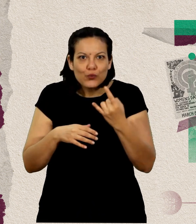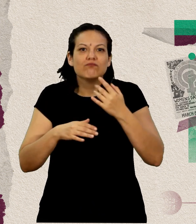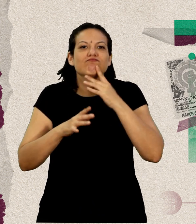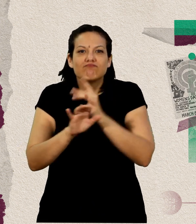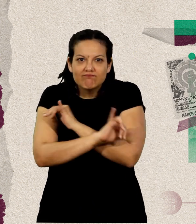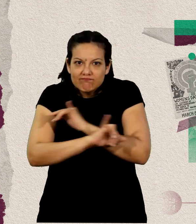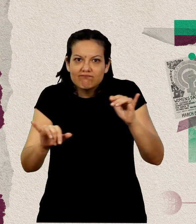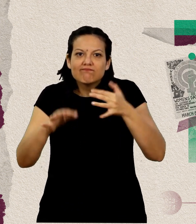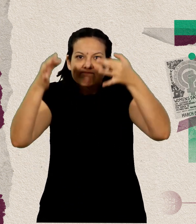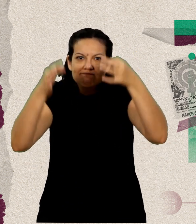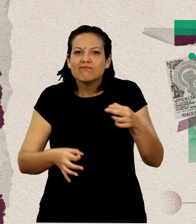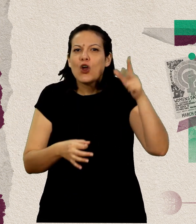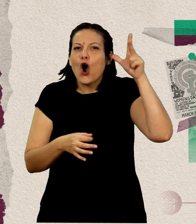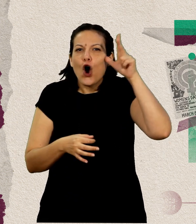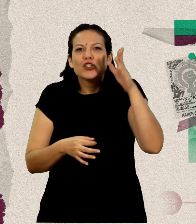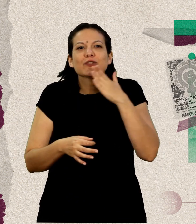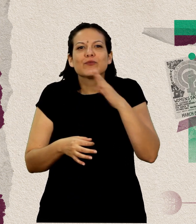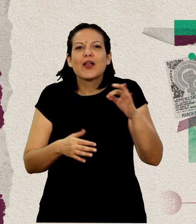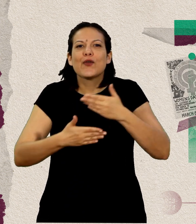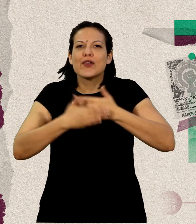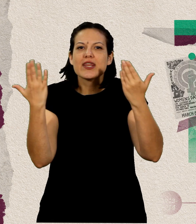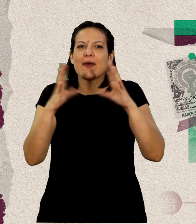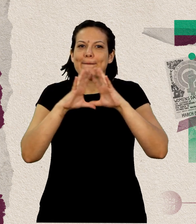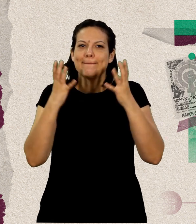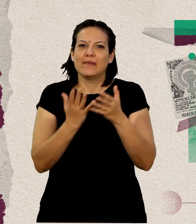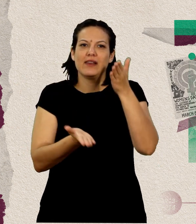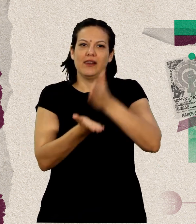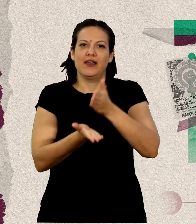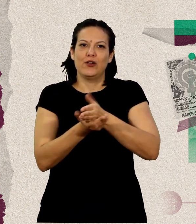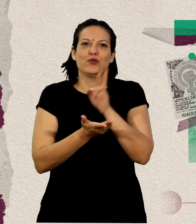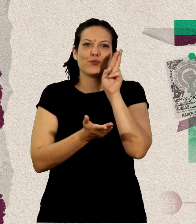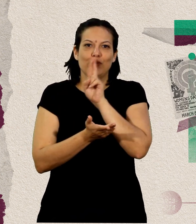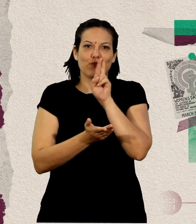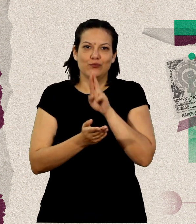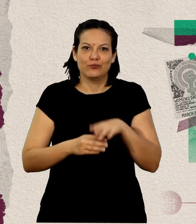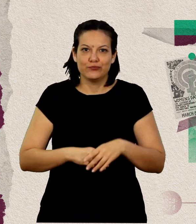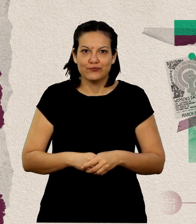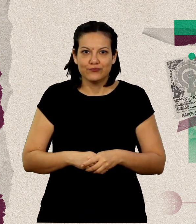8 de marzo como el Día Internacional por los Derechos de la Mujer.